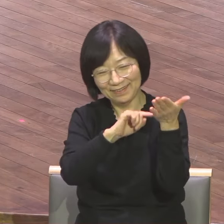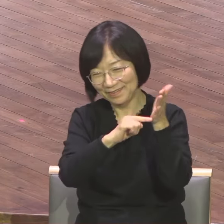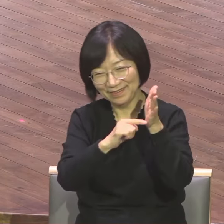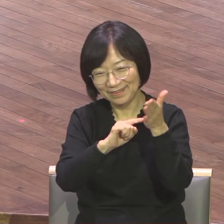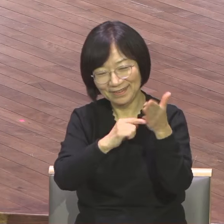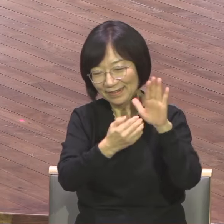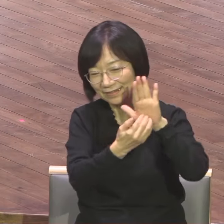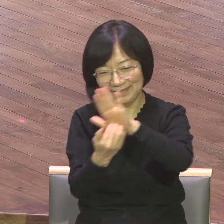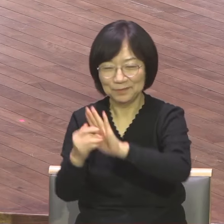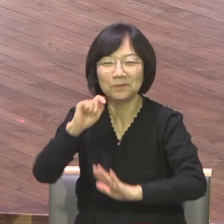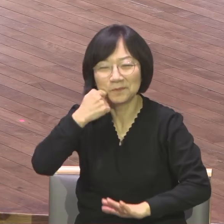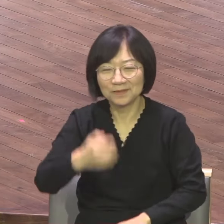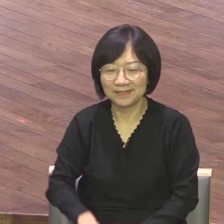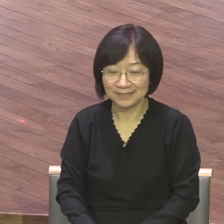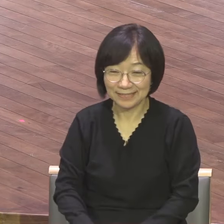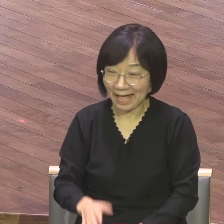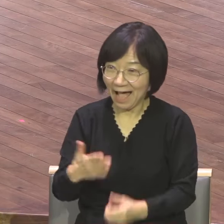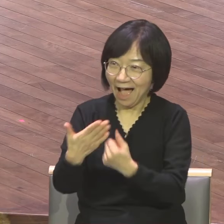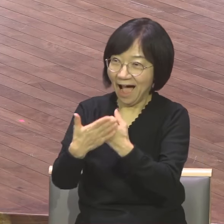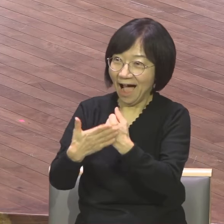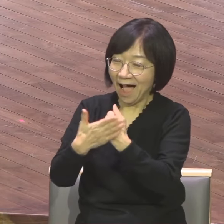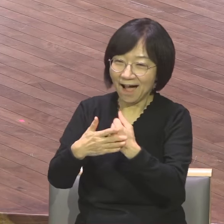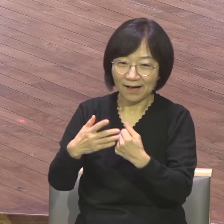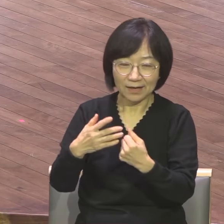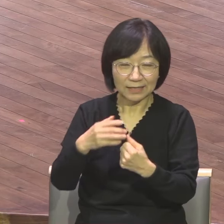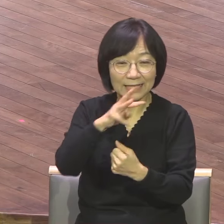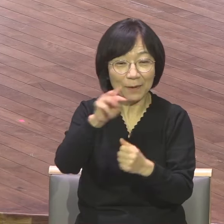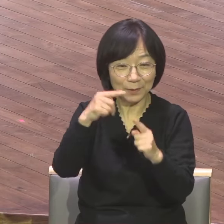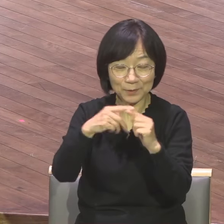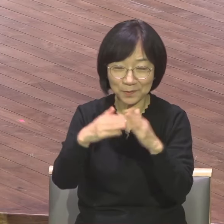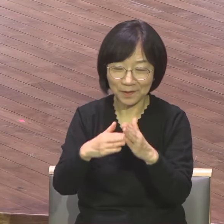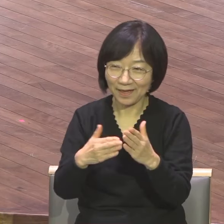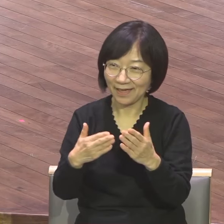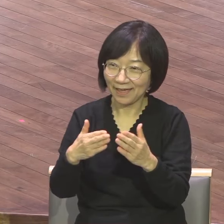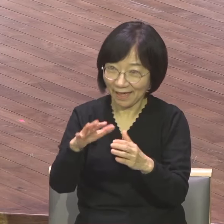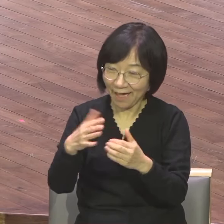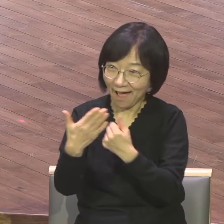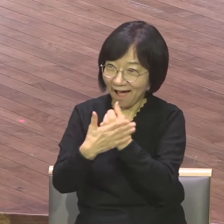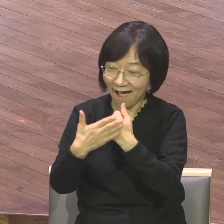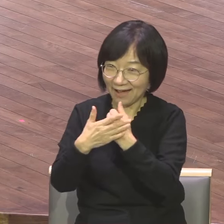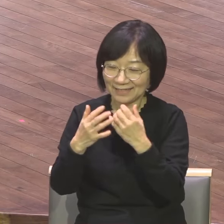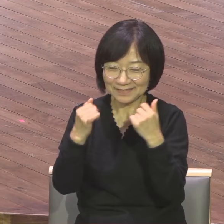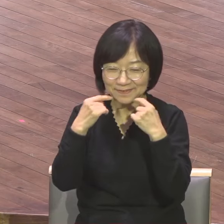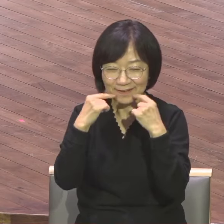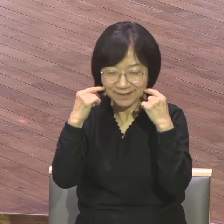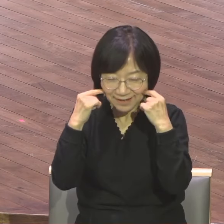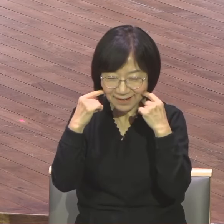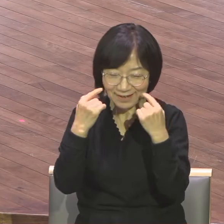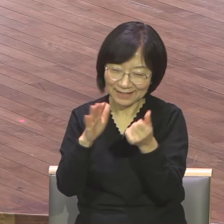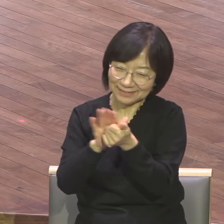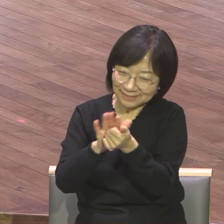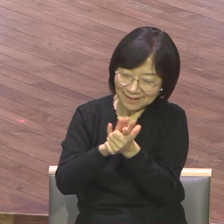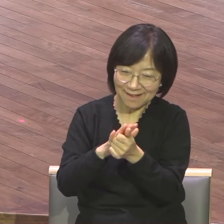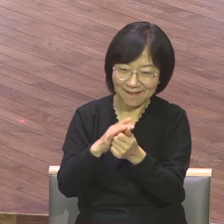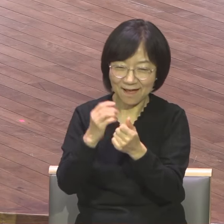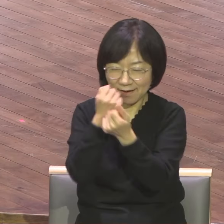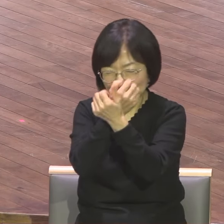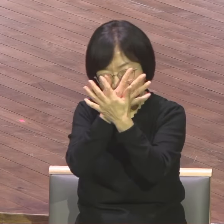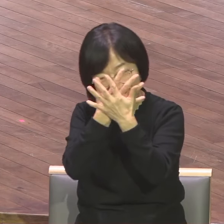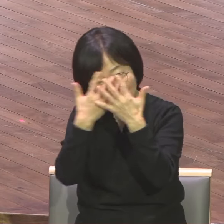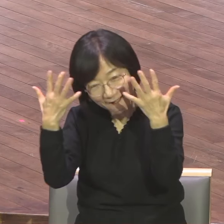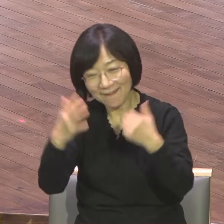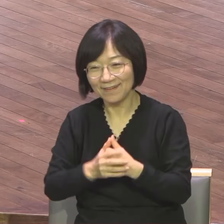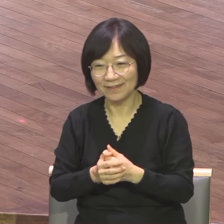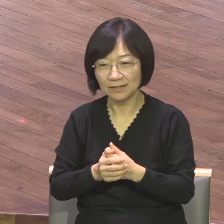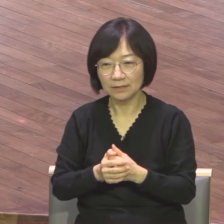받으면 얼굴이 와 영계 성도들은 왜 이런 얼굴 표정이 밝고 착하 친절하고 저렇게 웃고 저러냐고 딴 데